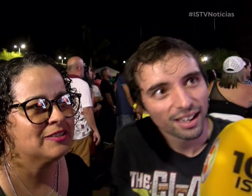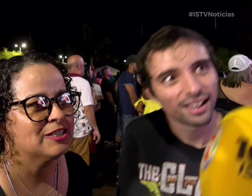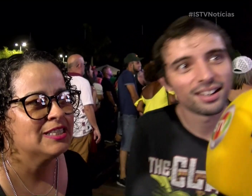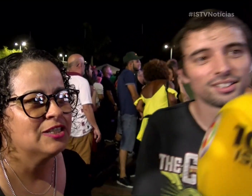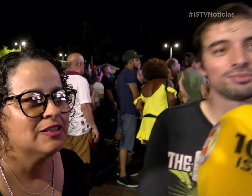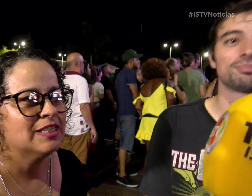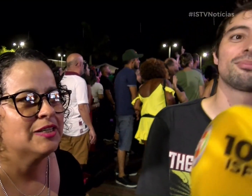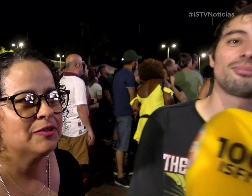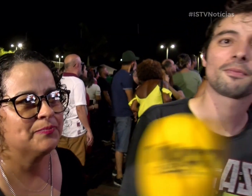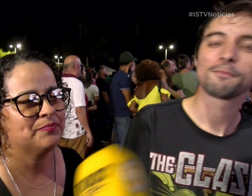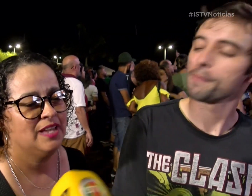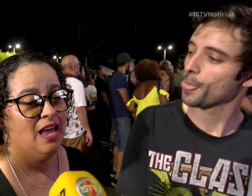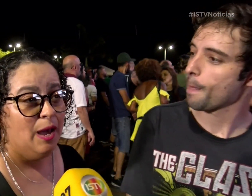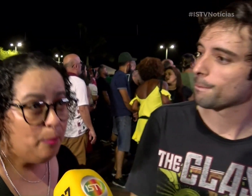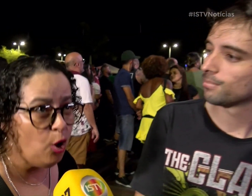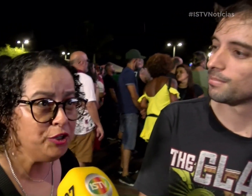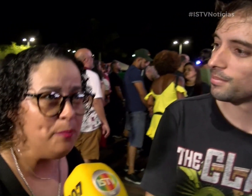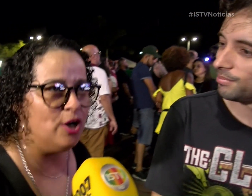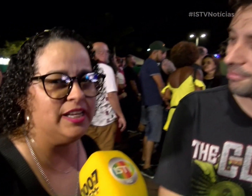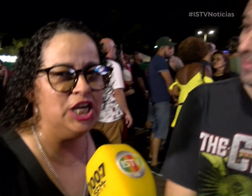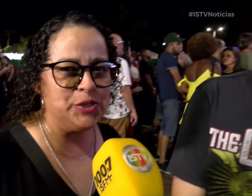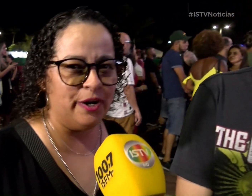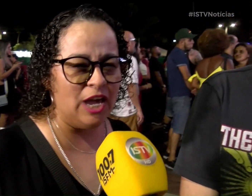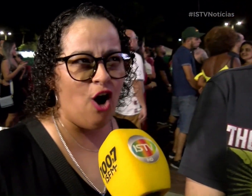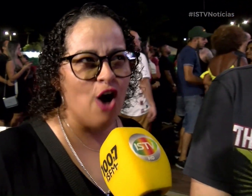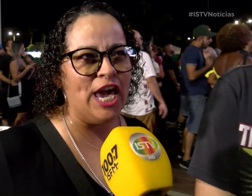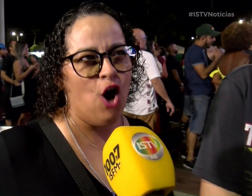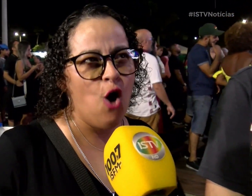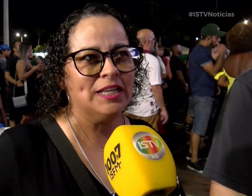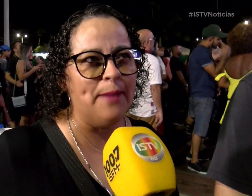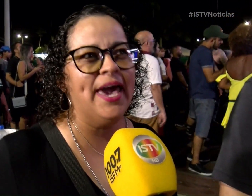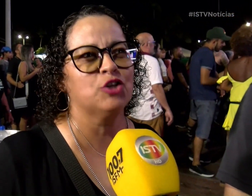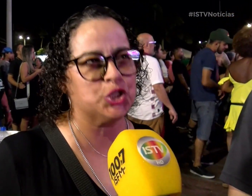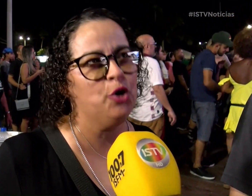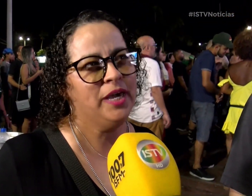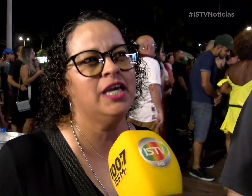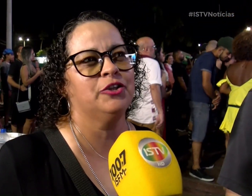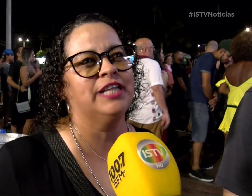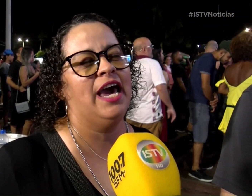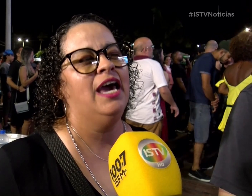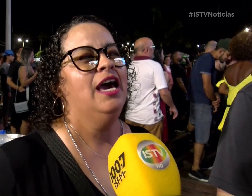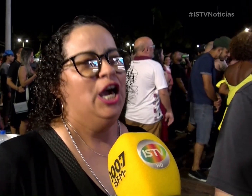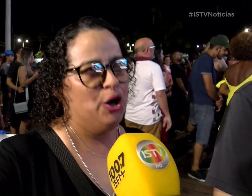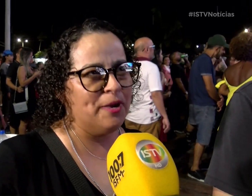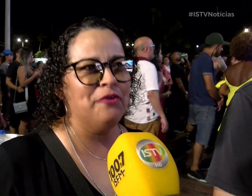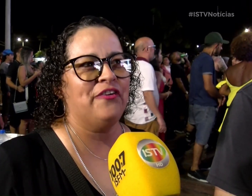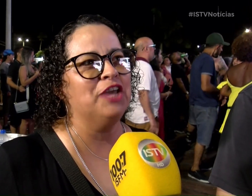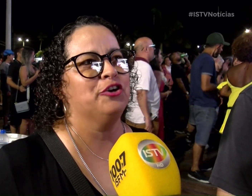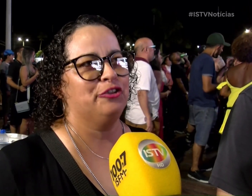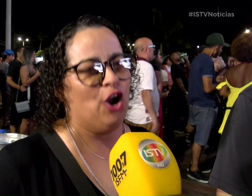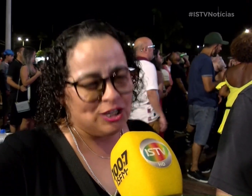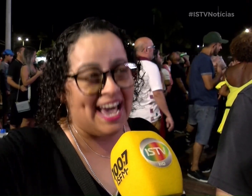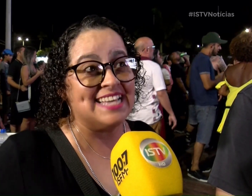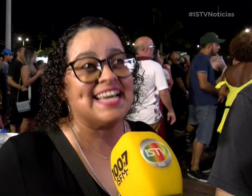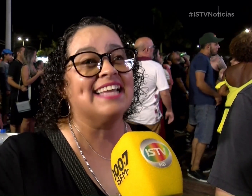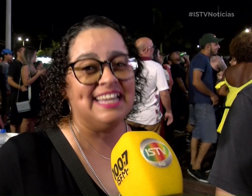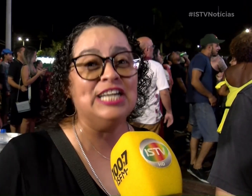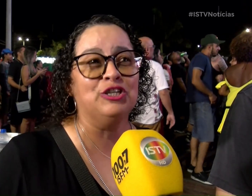desse evento de hoje? Muito importante, porque o rock and roll tá meio sumido, né? E o prefeito entrou, tá resgatando isso